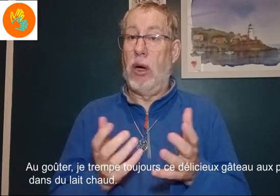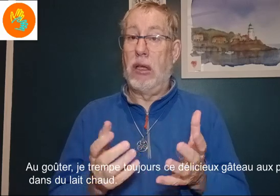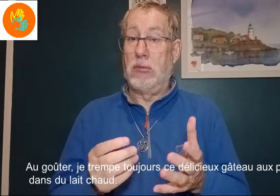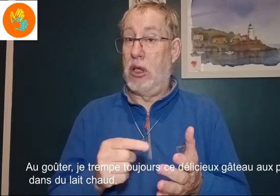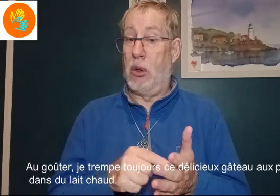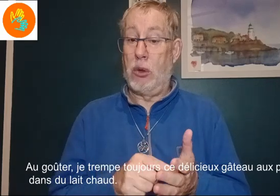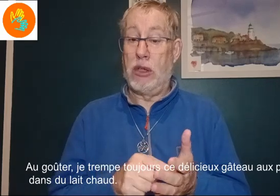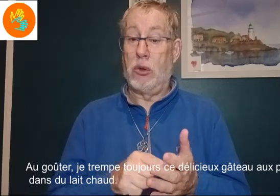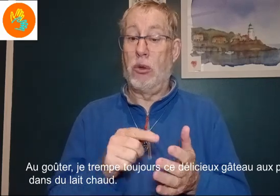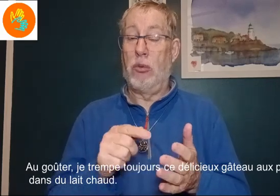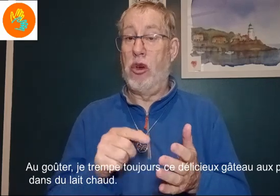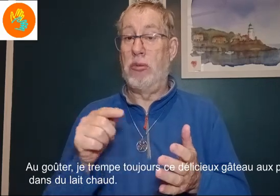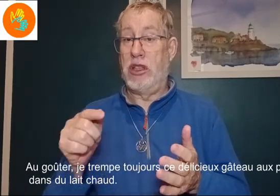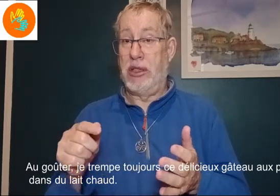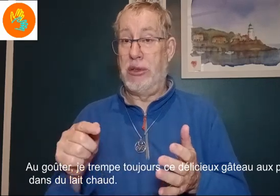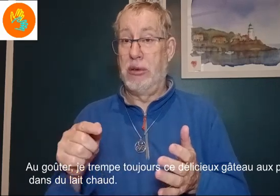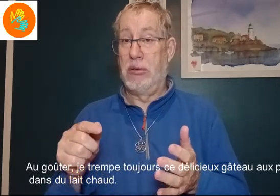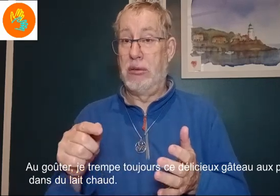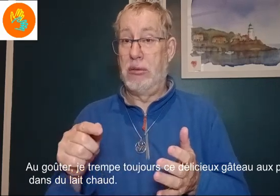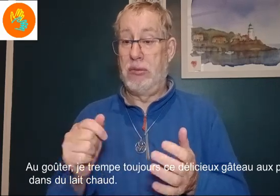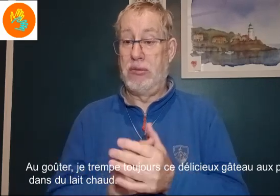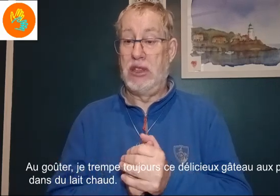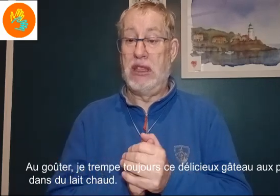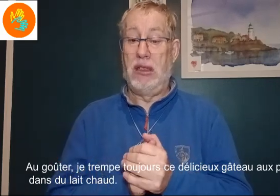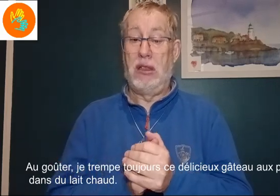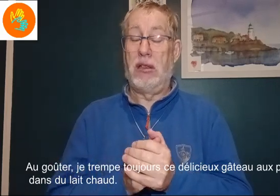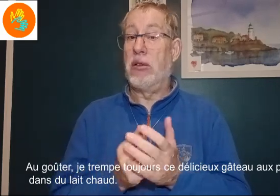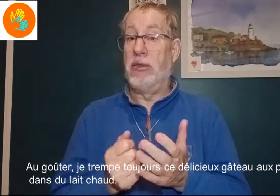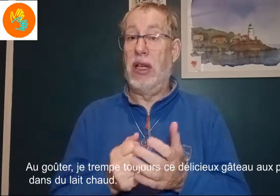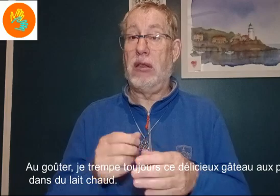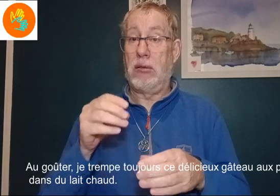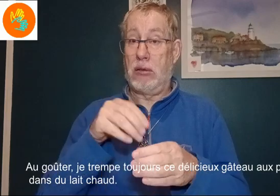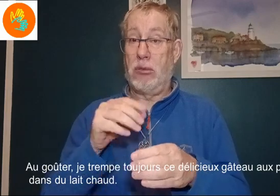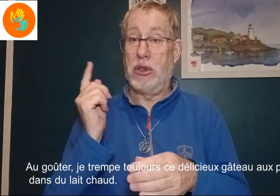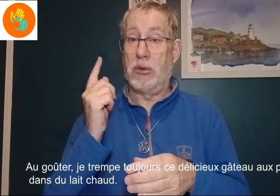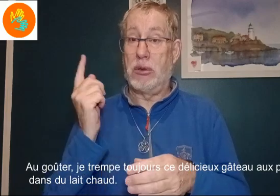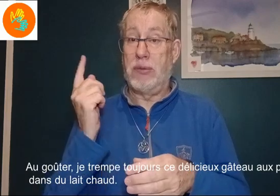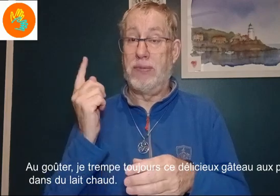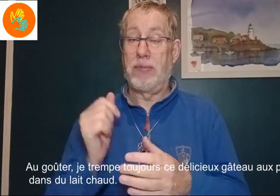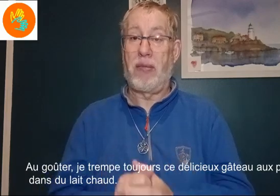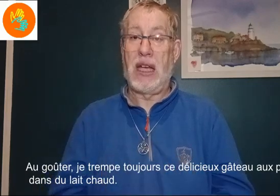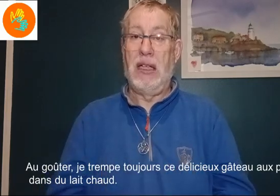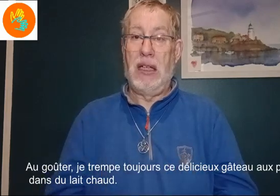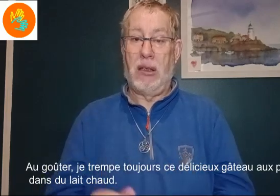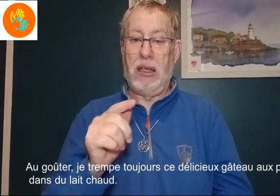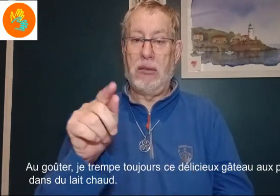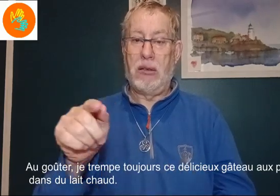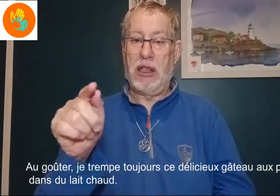Quoi? Le gâteau aux pommes délicieux. Que faire? Tremper toujours. Alors là, on remarque